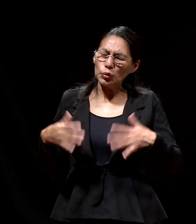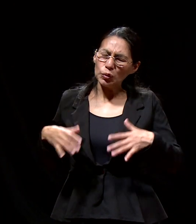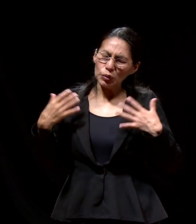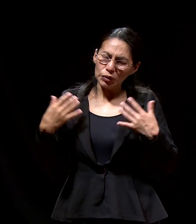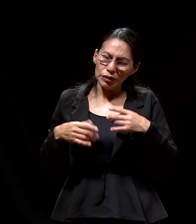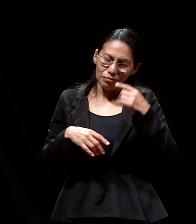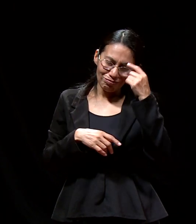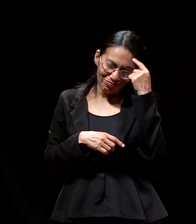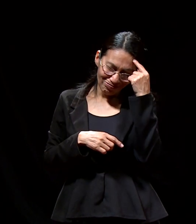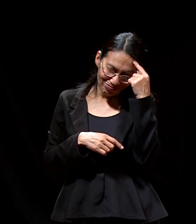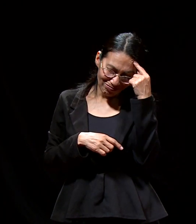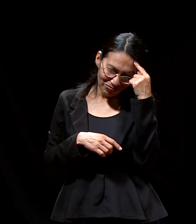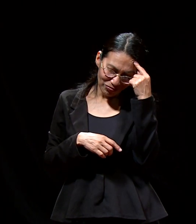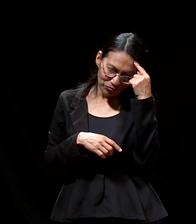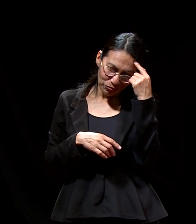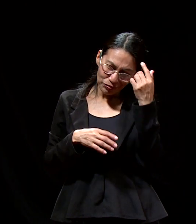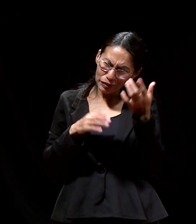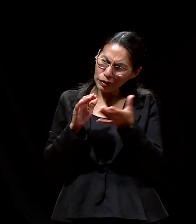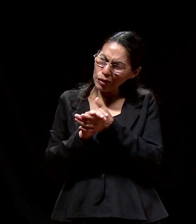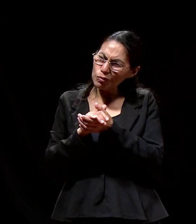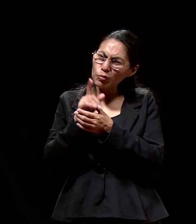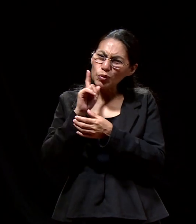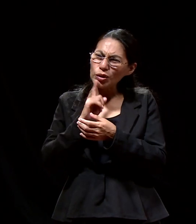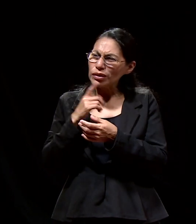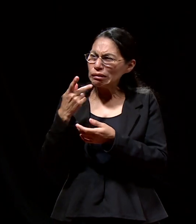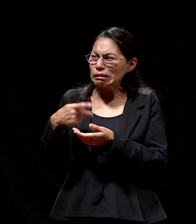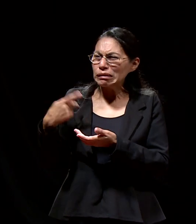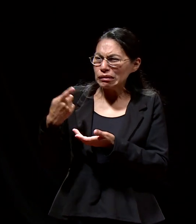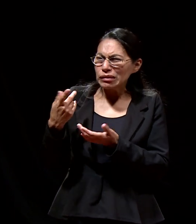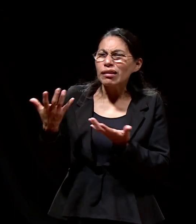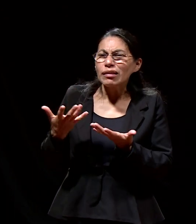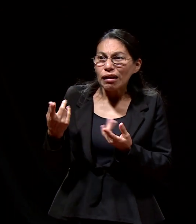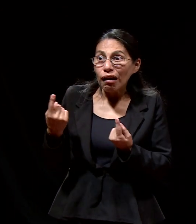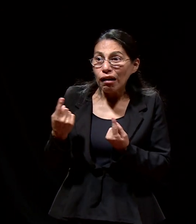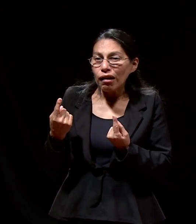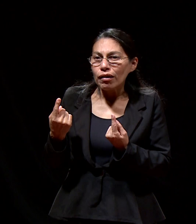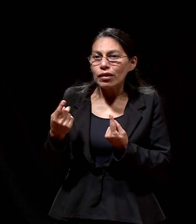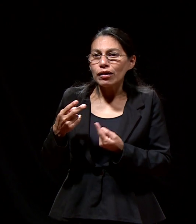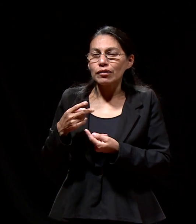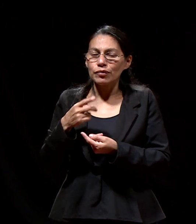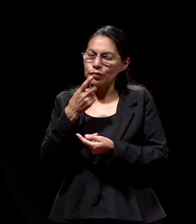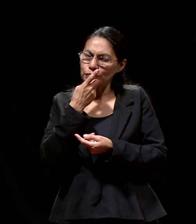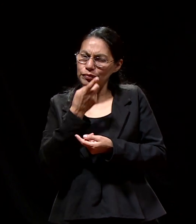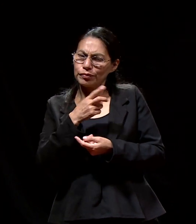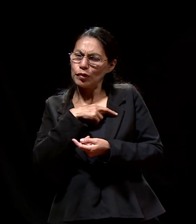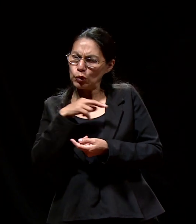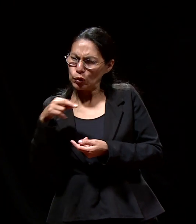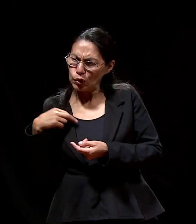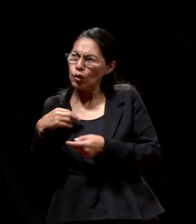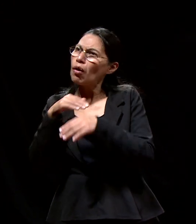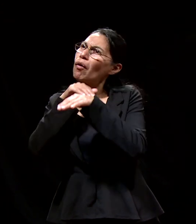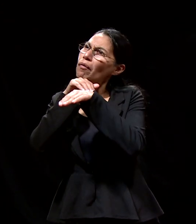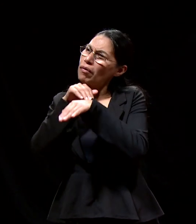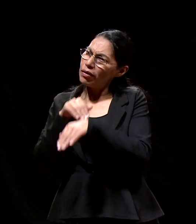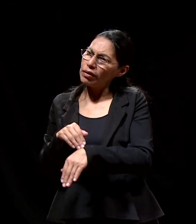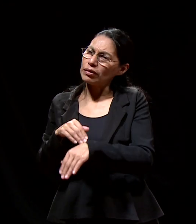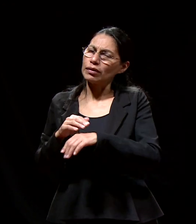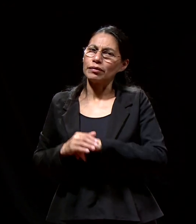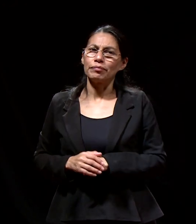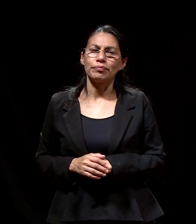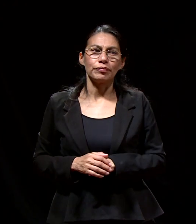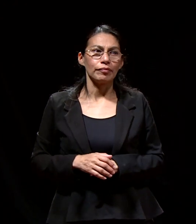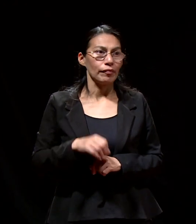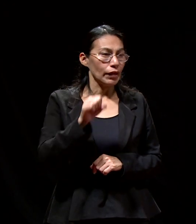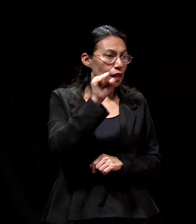mi esposa que vamos a hacer pues vamos a obedecer el sábado de acuerdo el